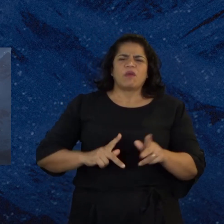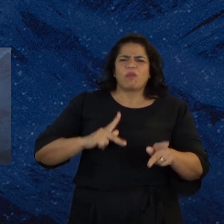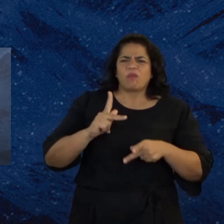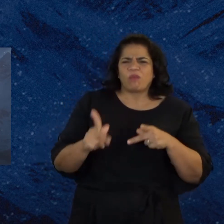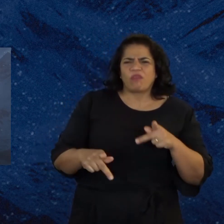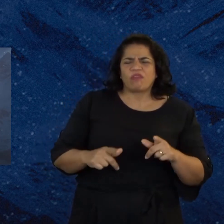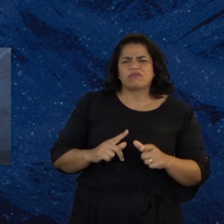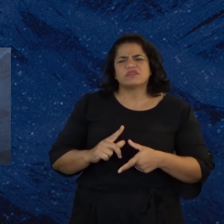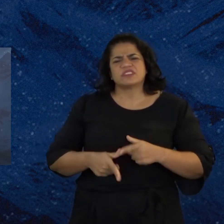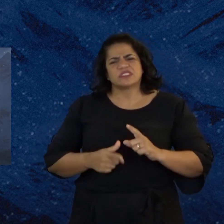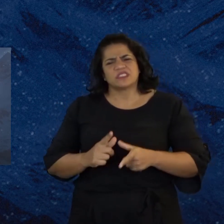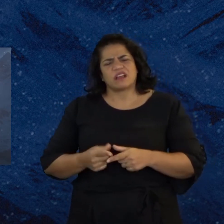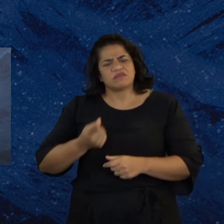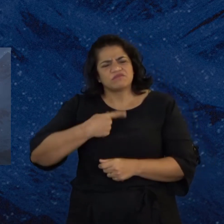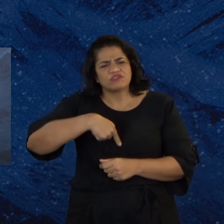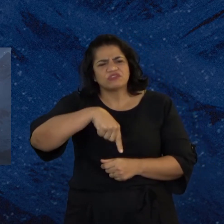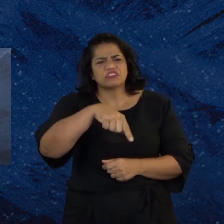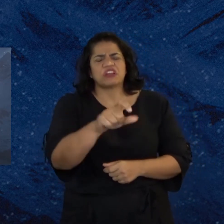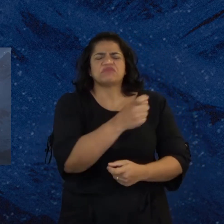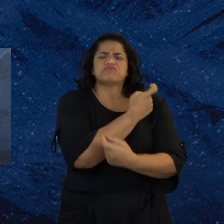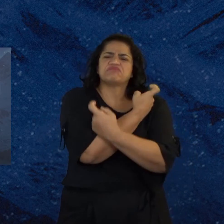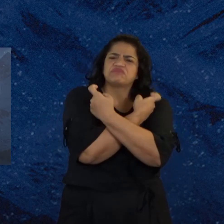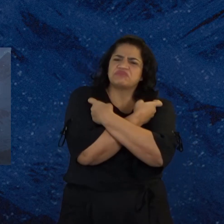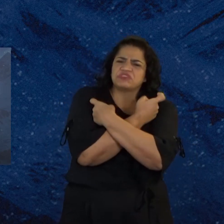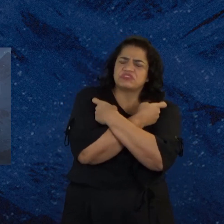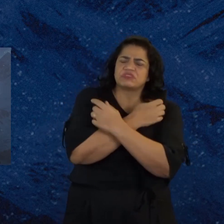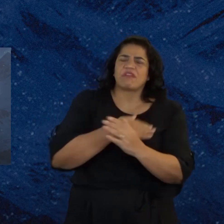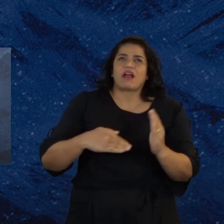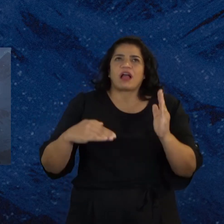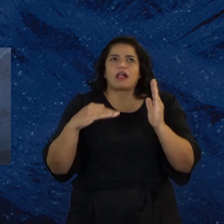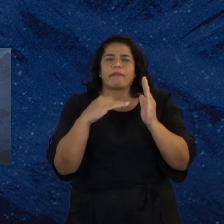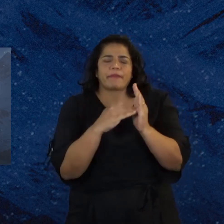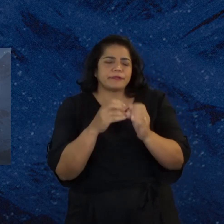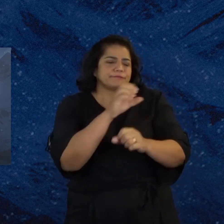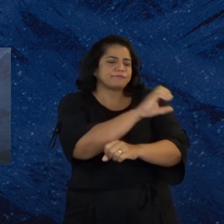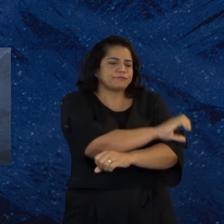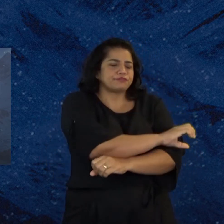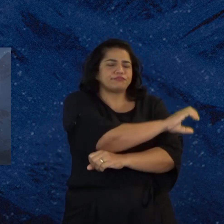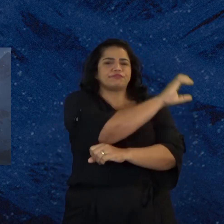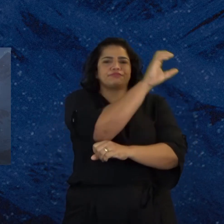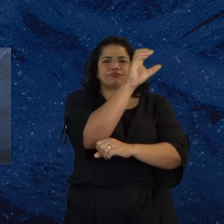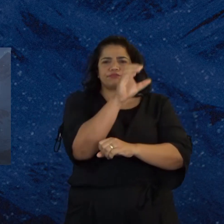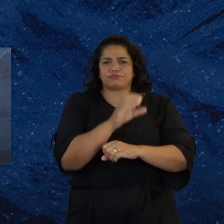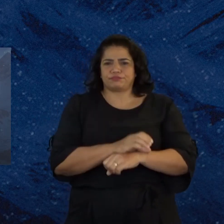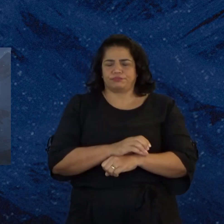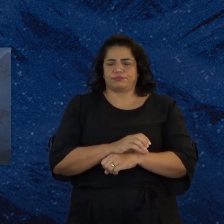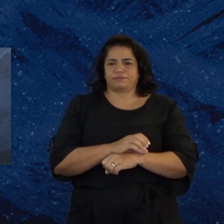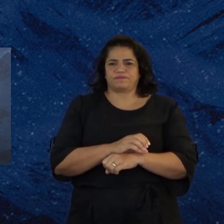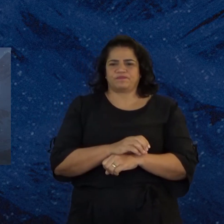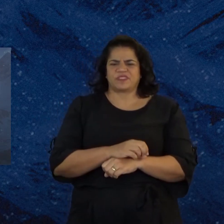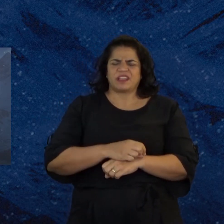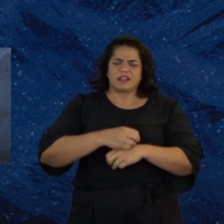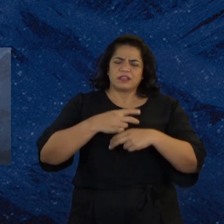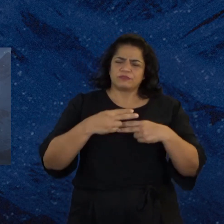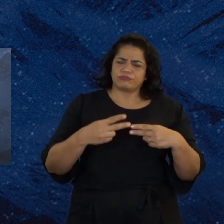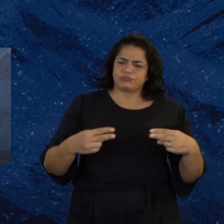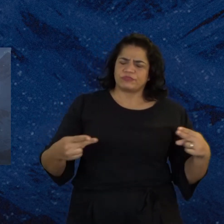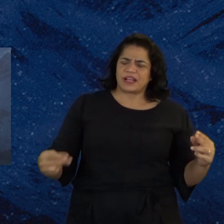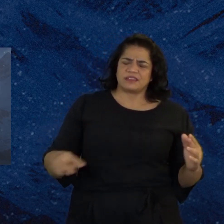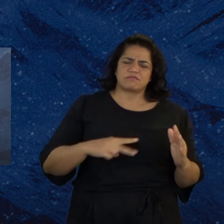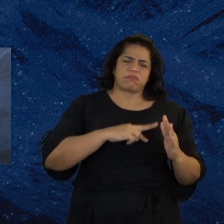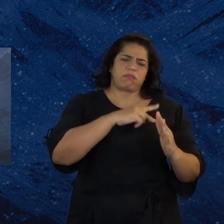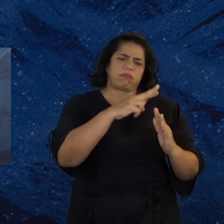Durante esse trajeto, muitas coisas aconteceram. E a história desse povo se parece com a minha e com a sua.